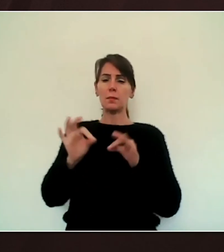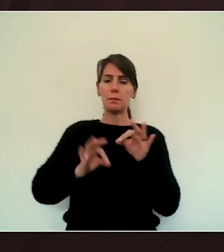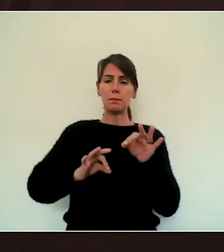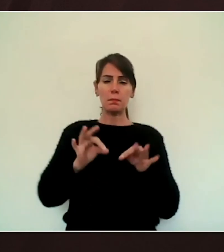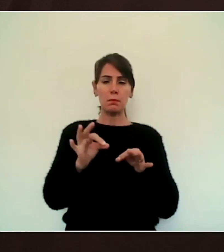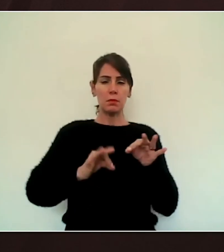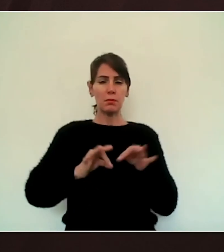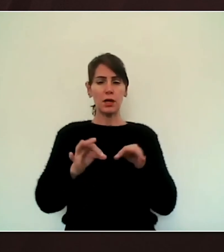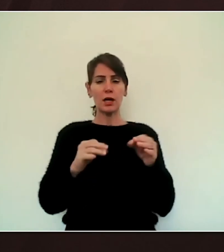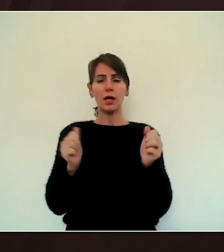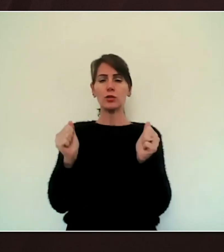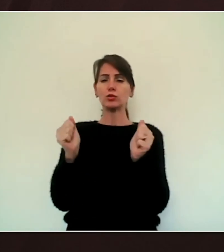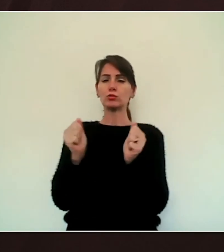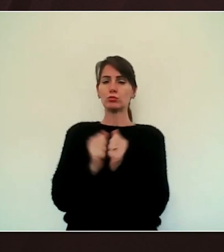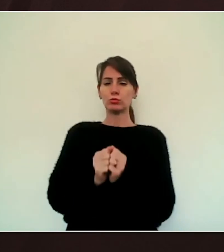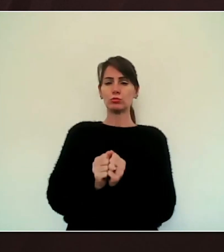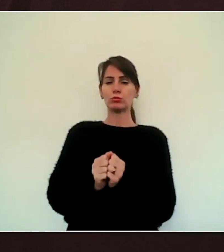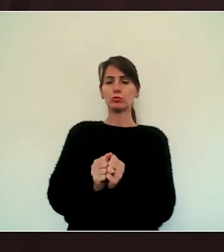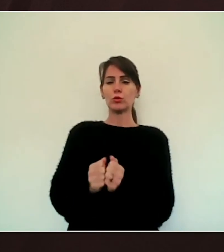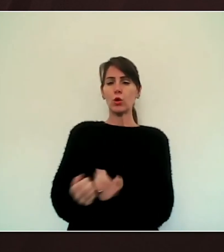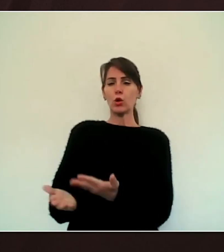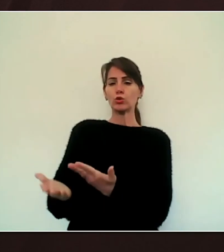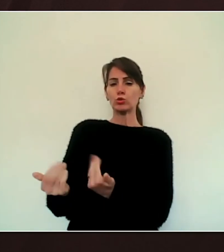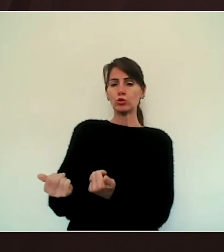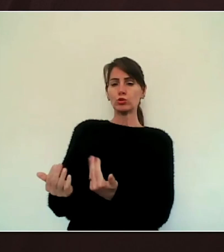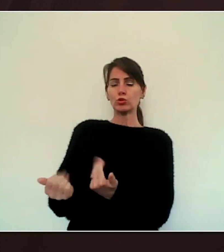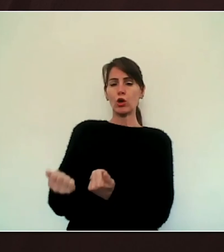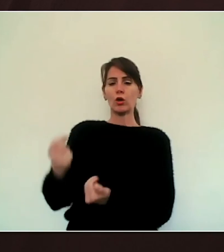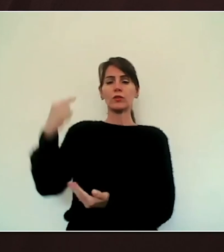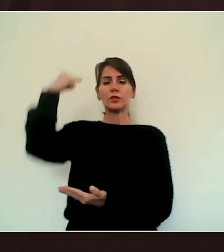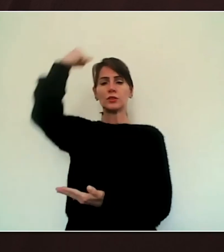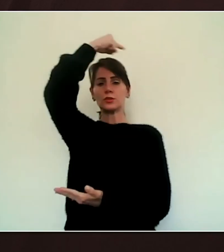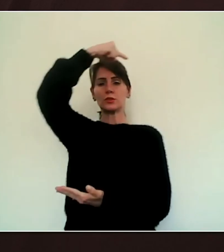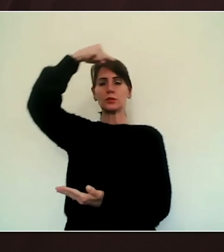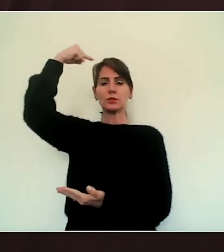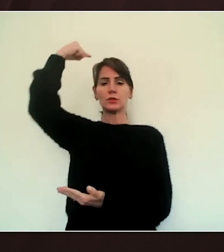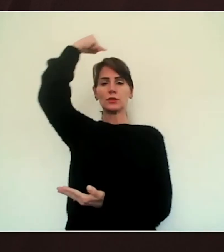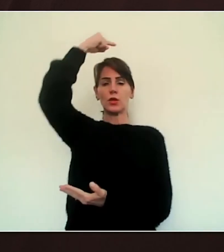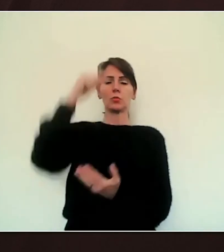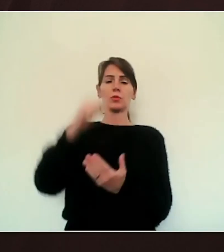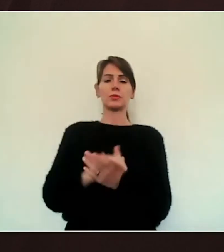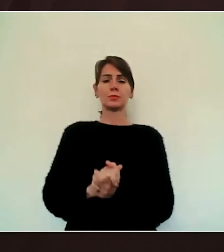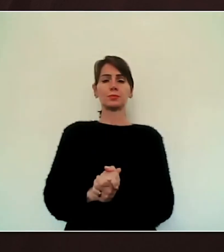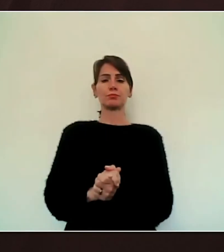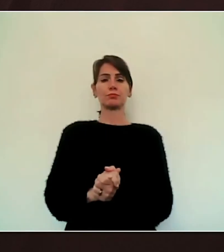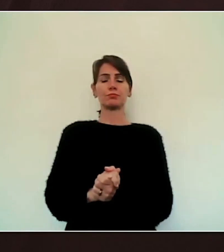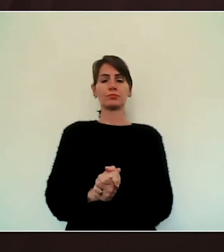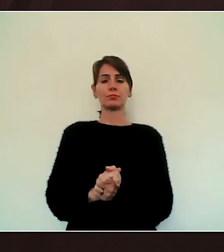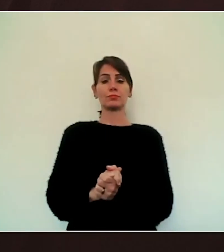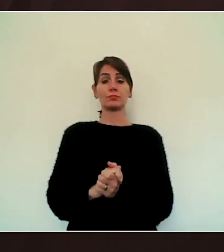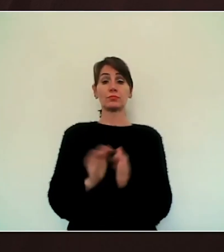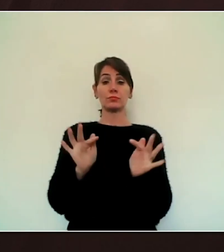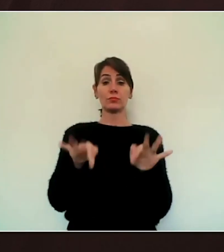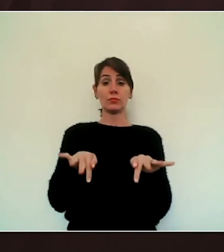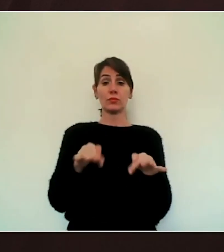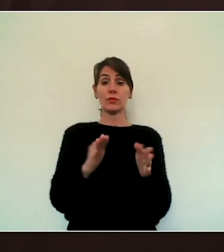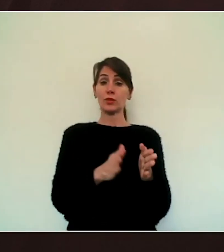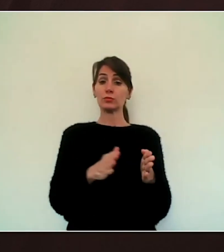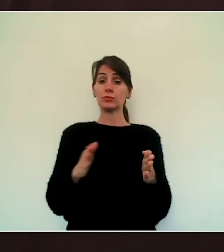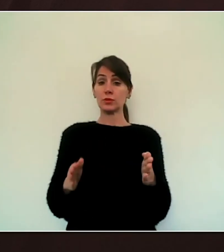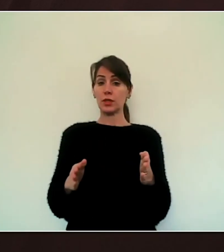jovens santos, de Salmo 110, versículo 3. No final dos tempos, Deus vai usar esses